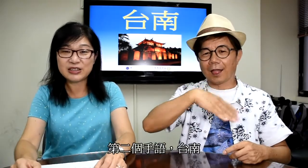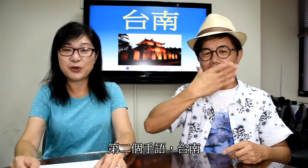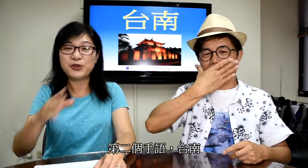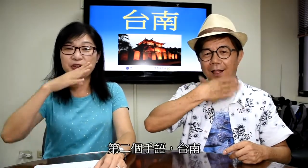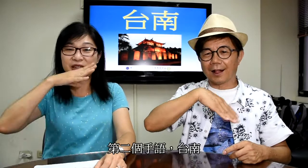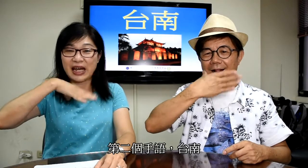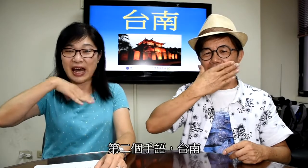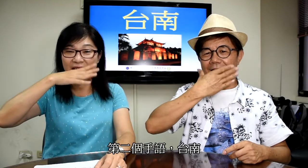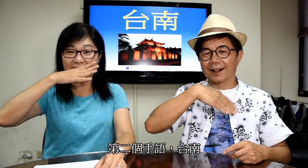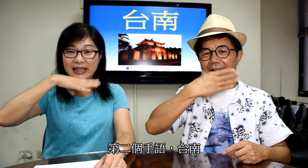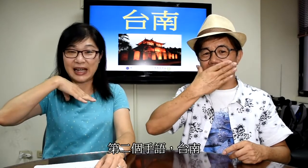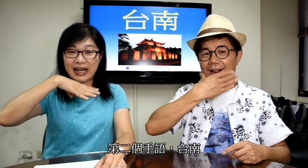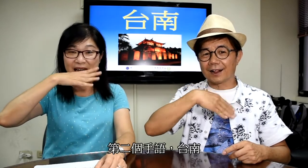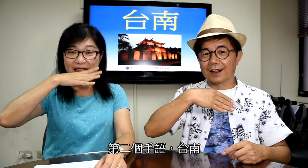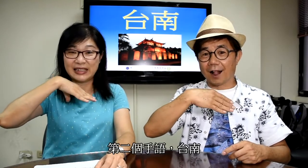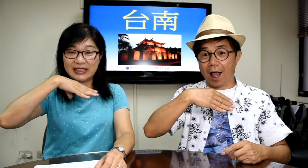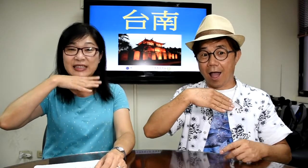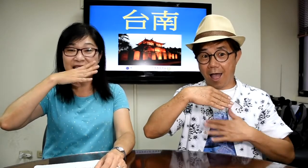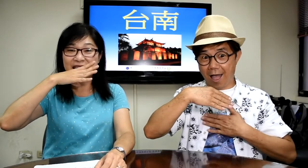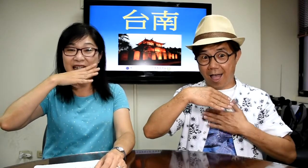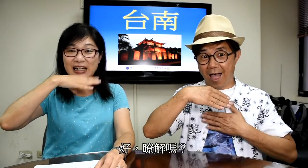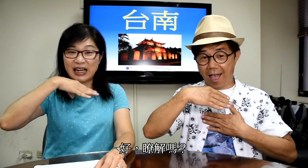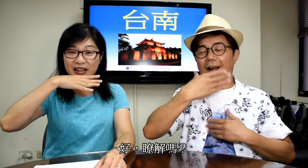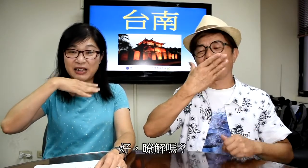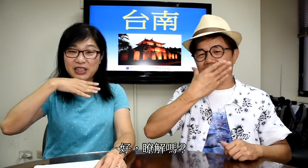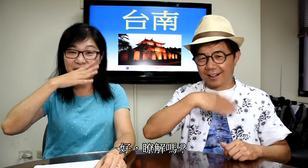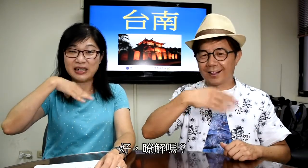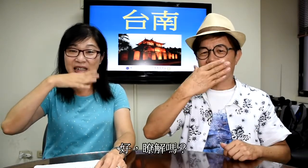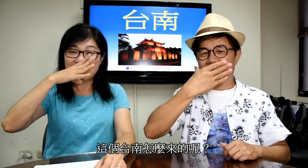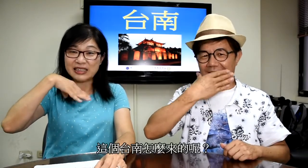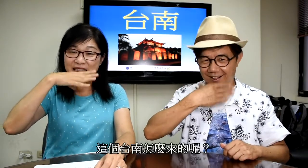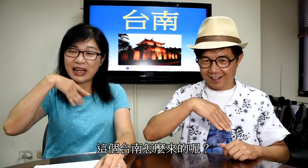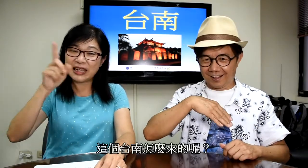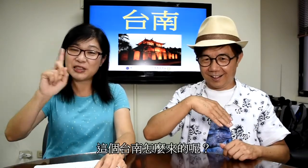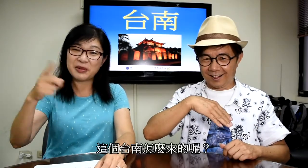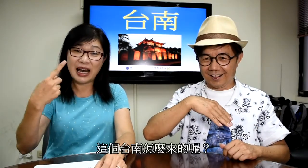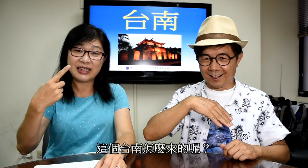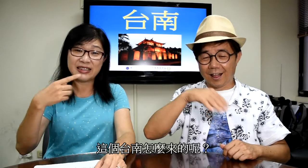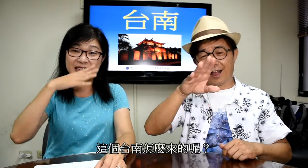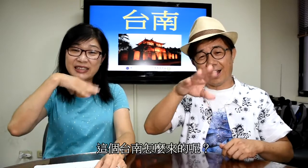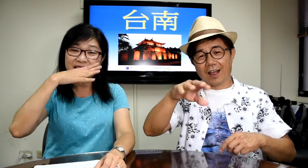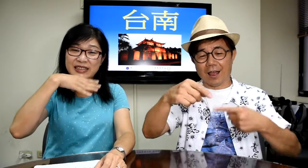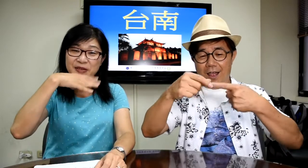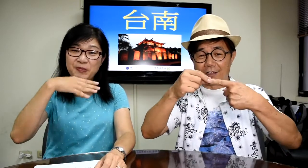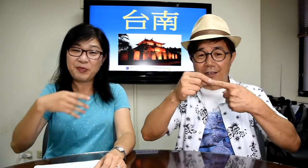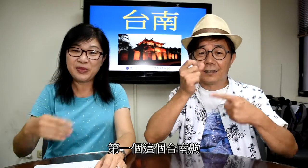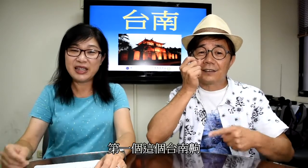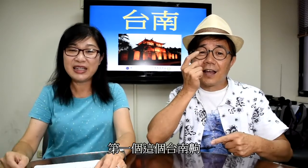语台南，好，了解吗？这个台南怎么来的呢？第一个这